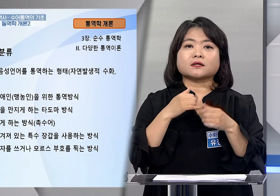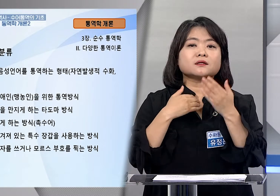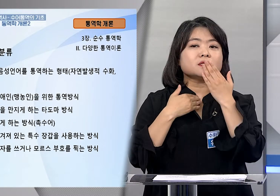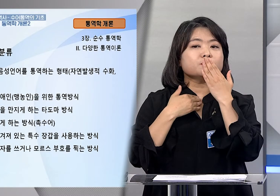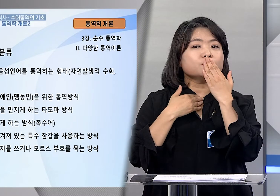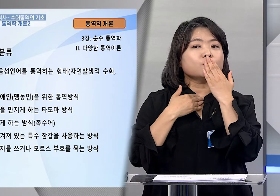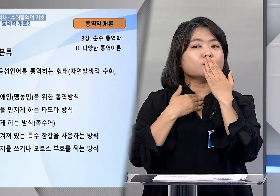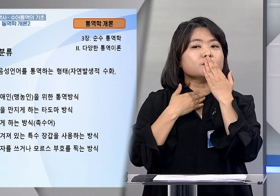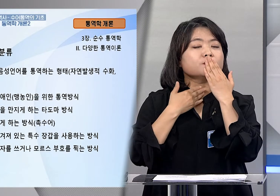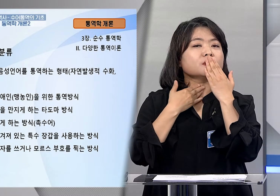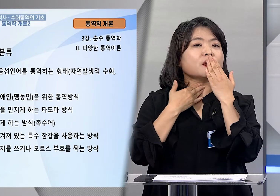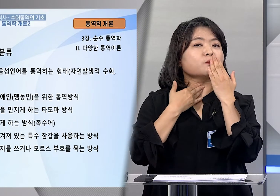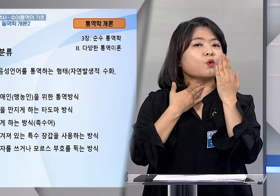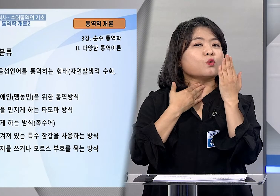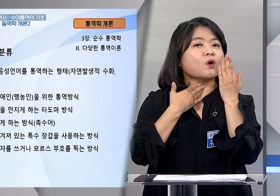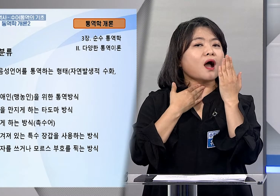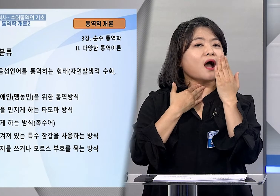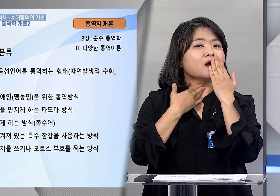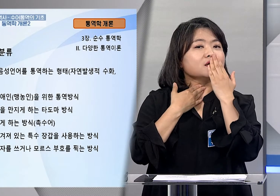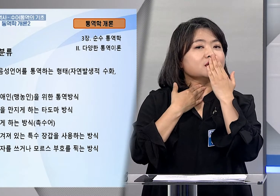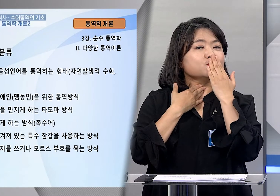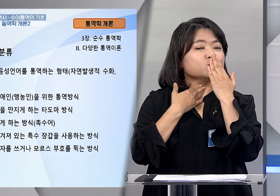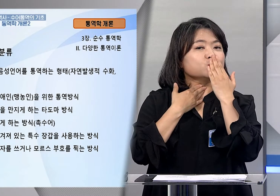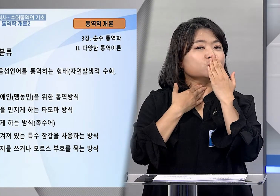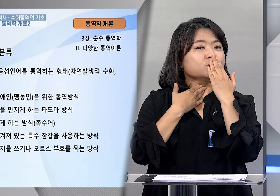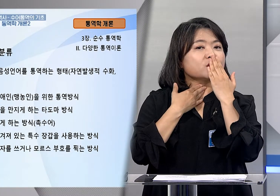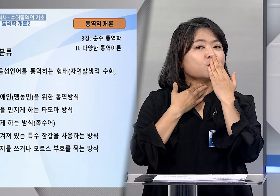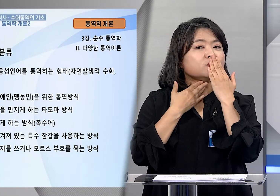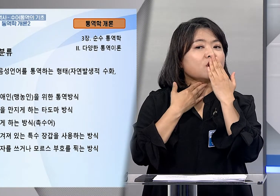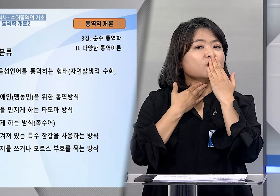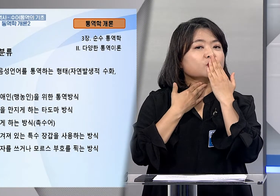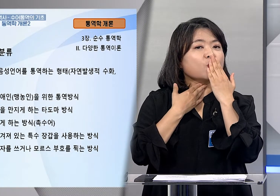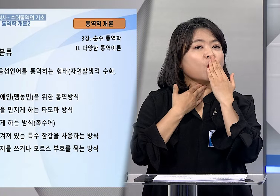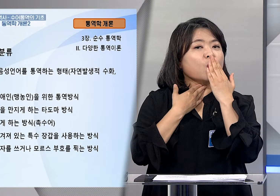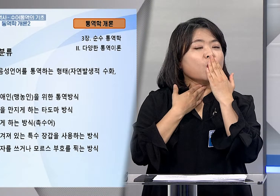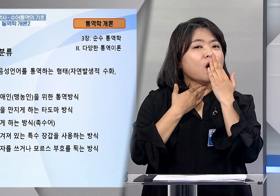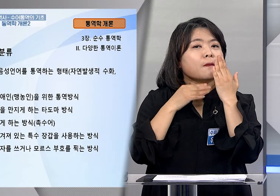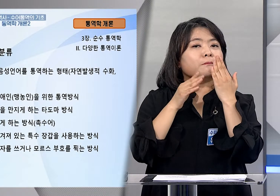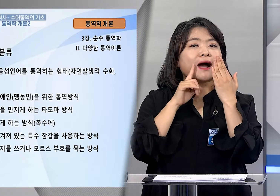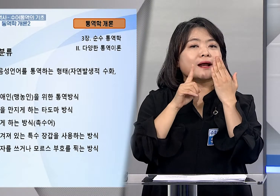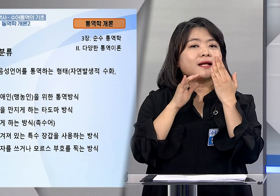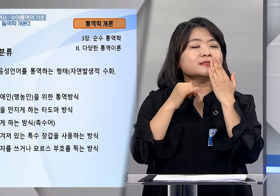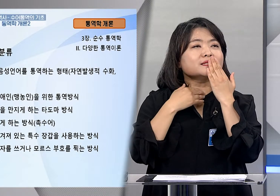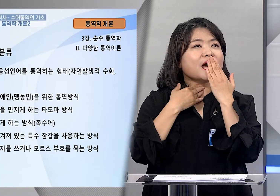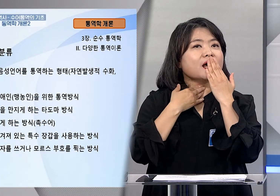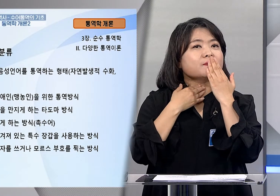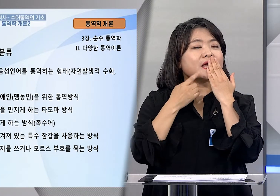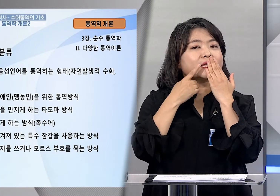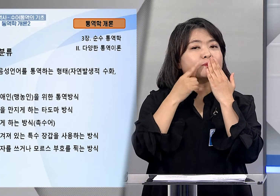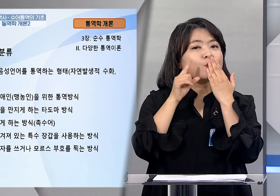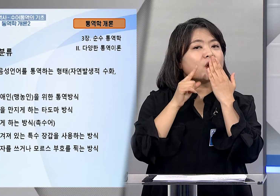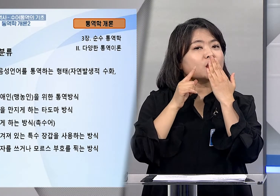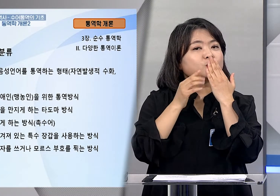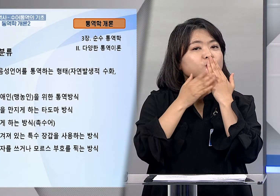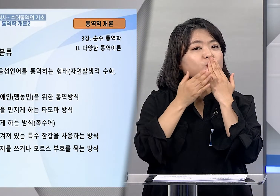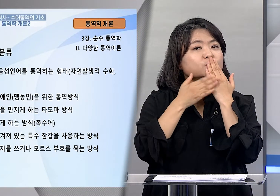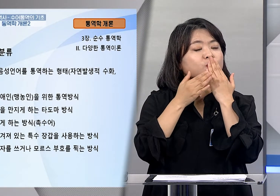목과 입술에 손을 얹고 말하는 사람의 입모양을 손으로